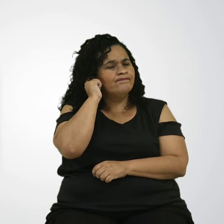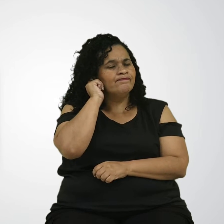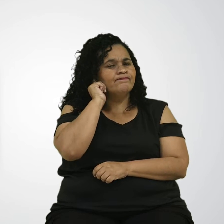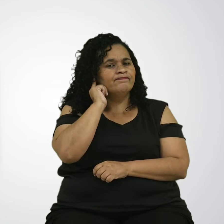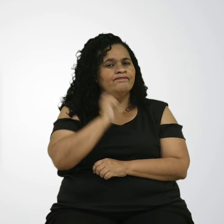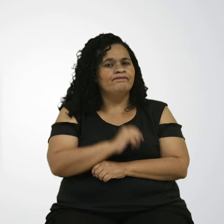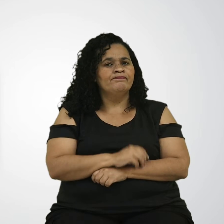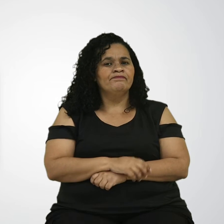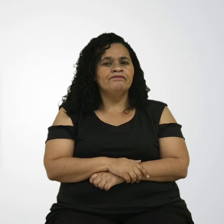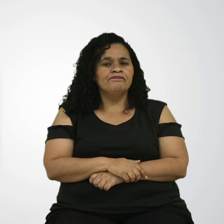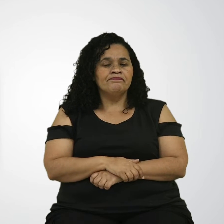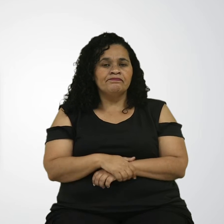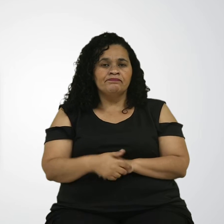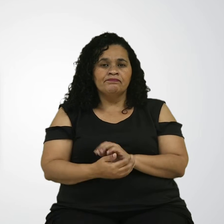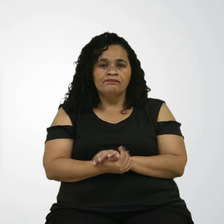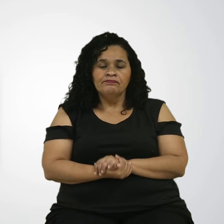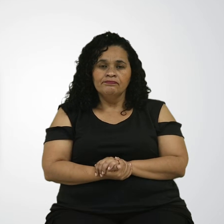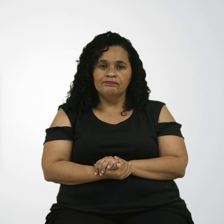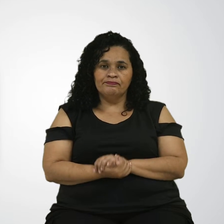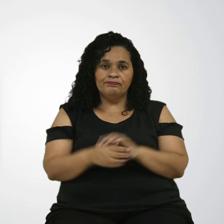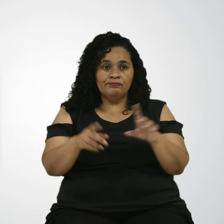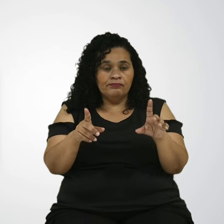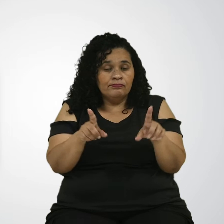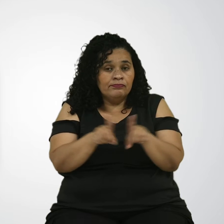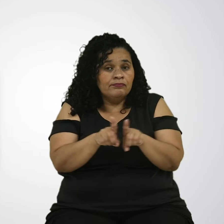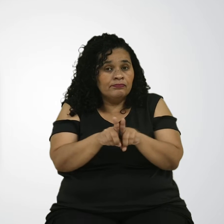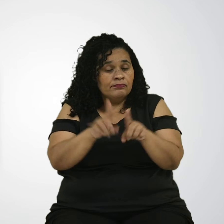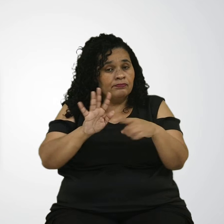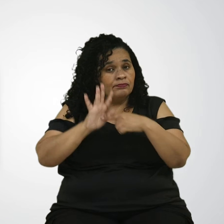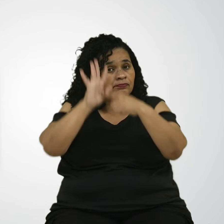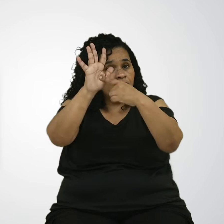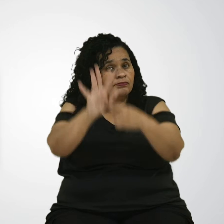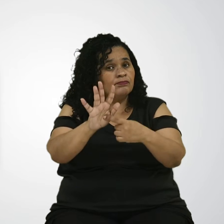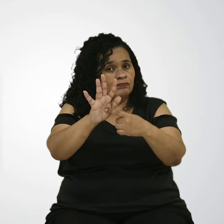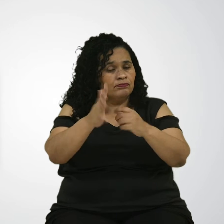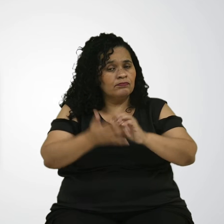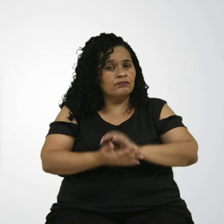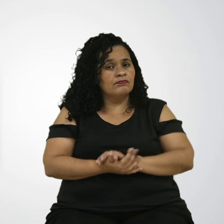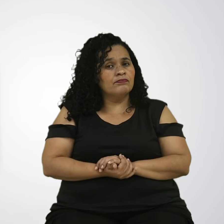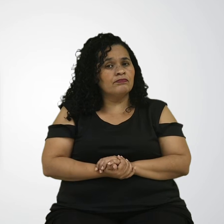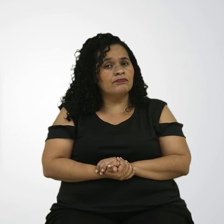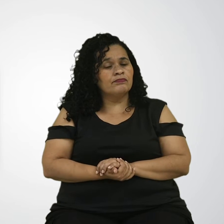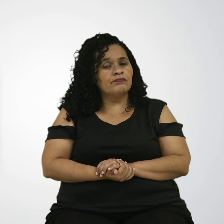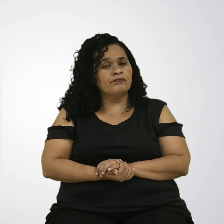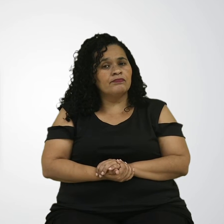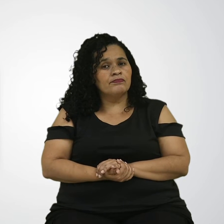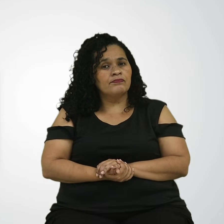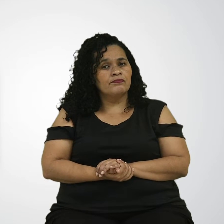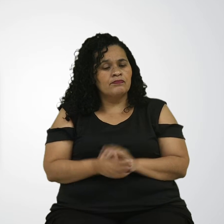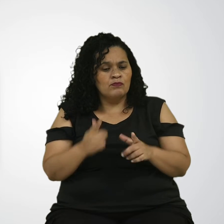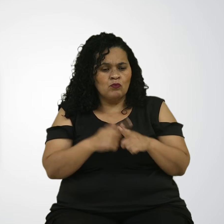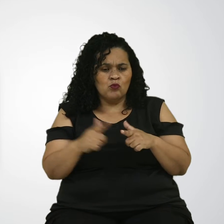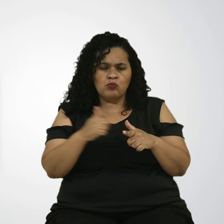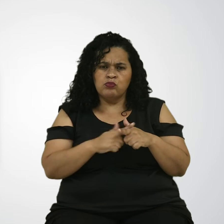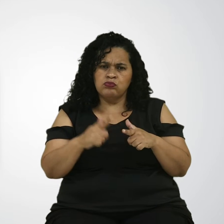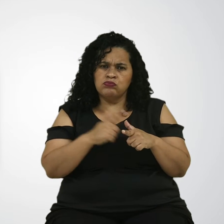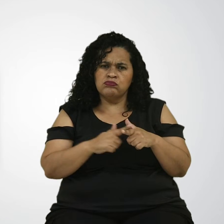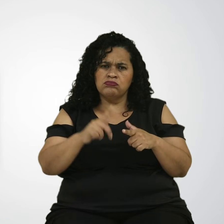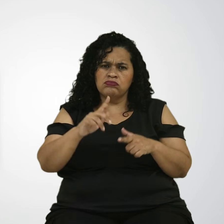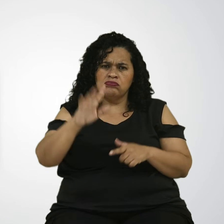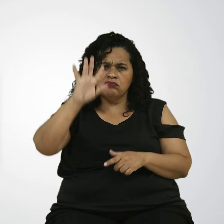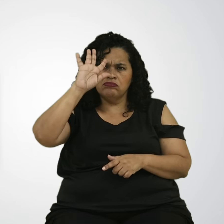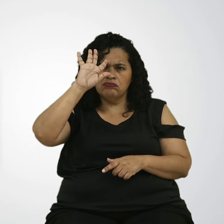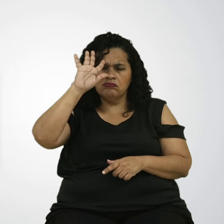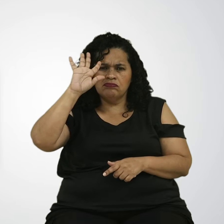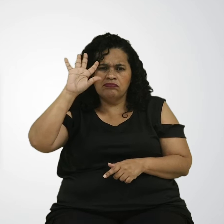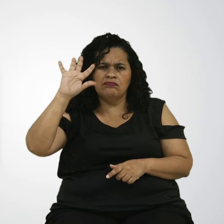com relação à sujeição, nós temos um grande problema com sujeição. É um problema da natureza humana. A natureza humana